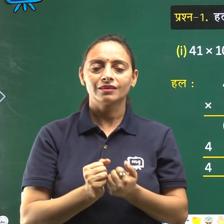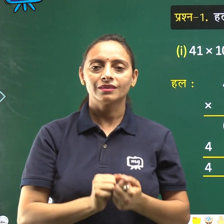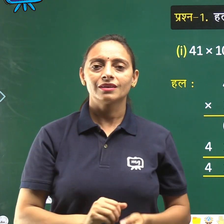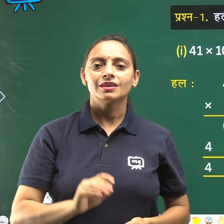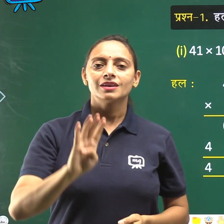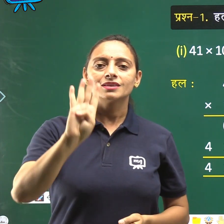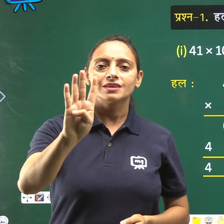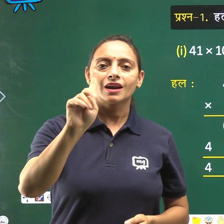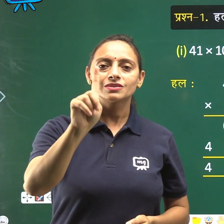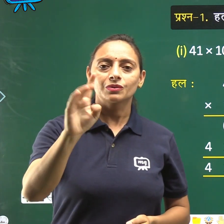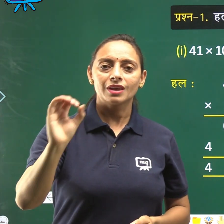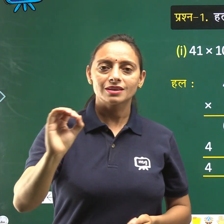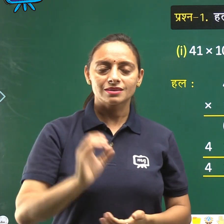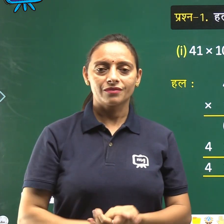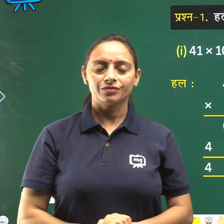410।